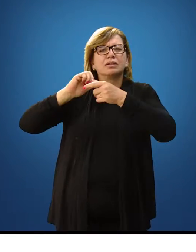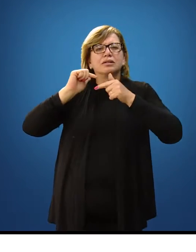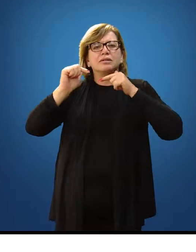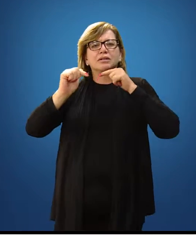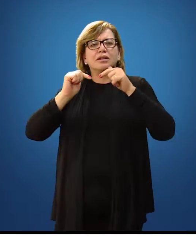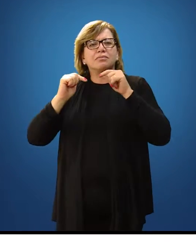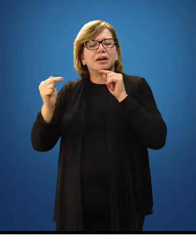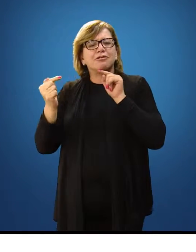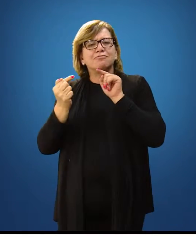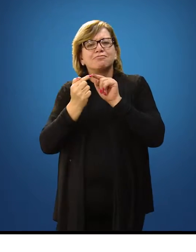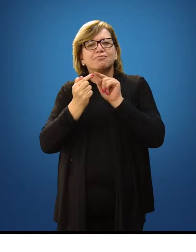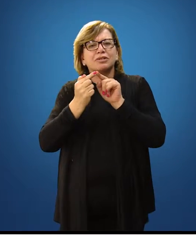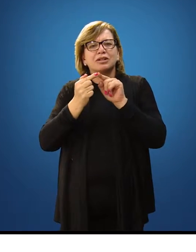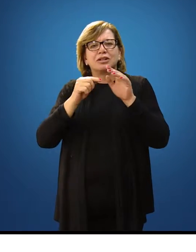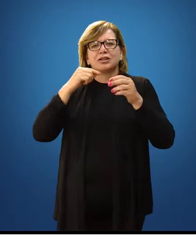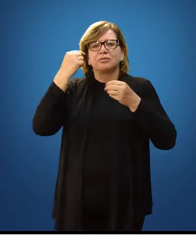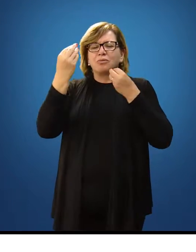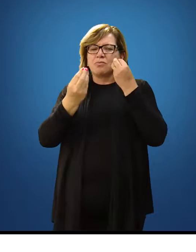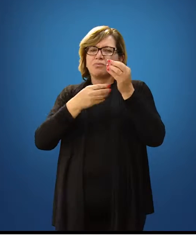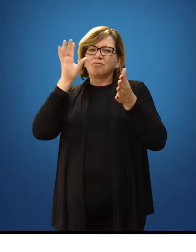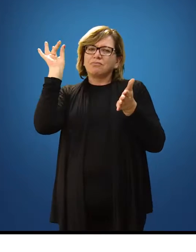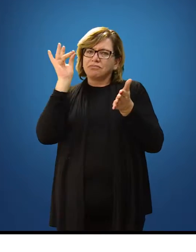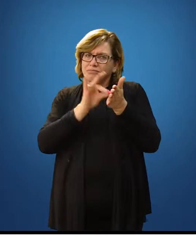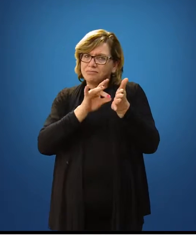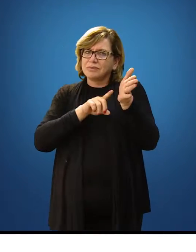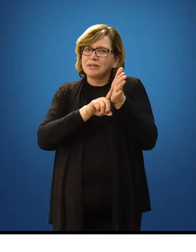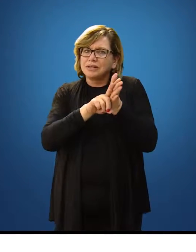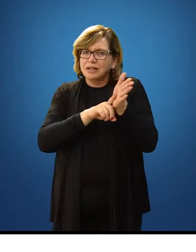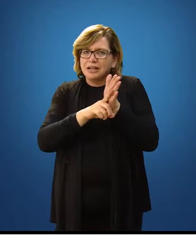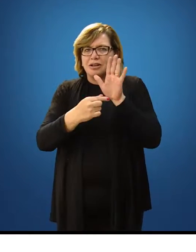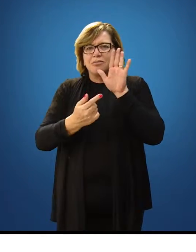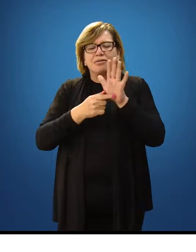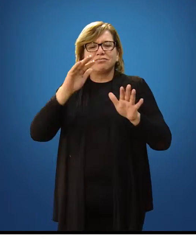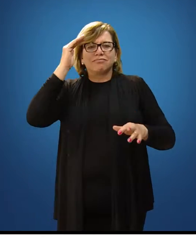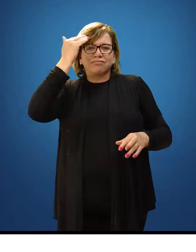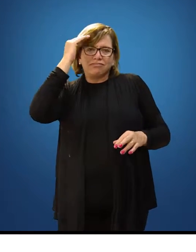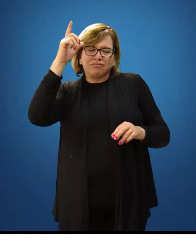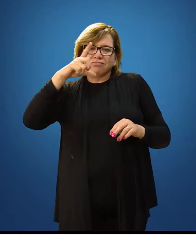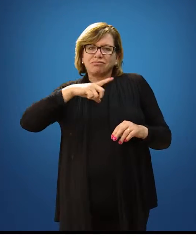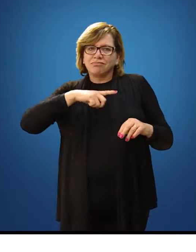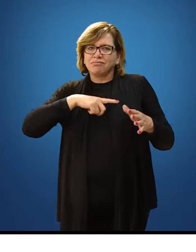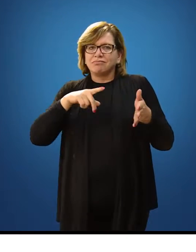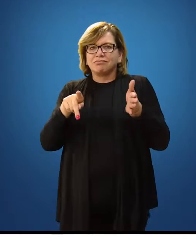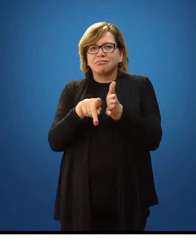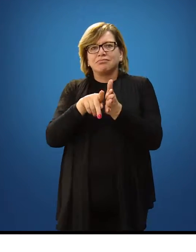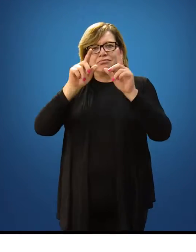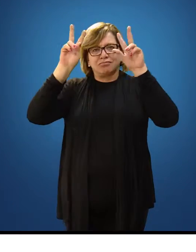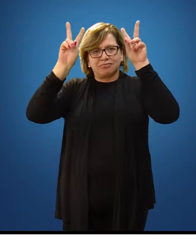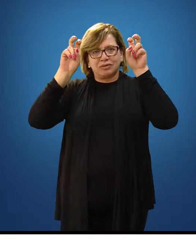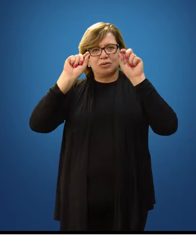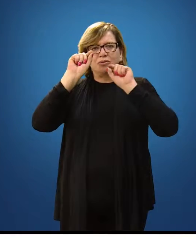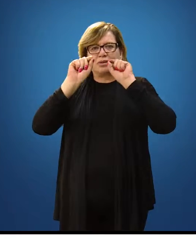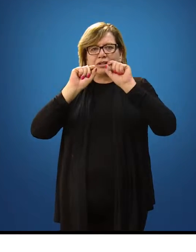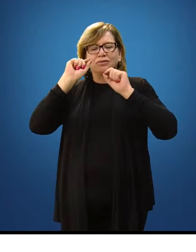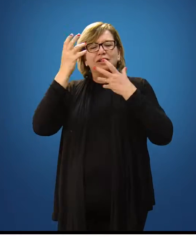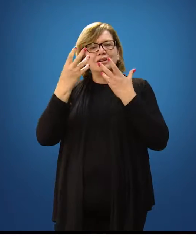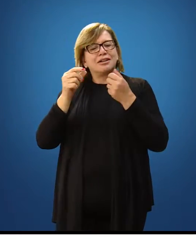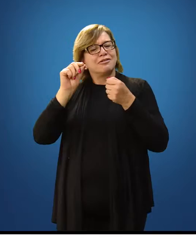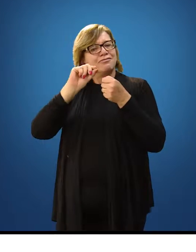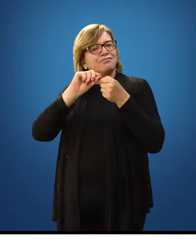do tema, diante da realidade investigada, a partir da sua compreensão daquilo que você pretende fazer